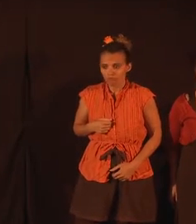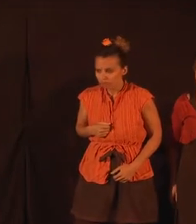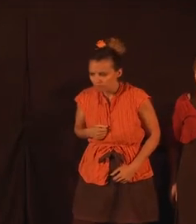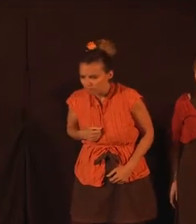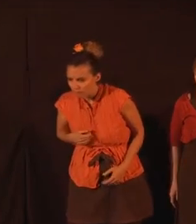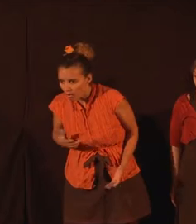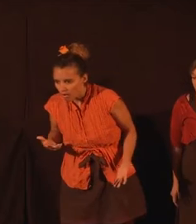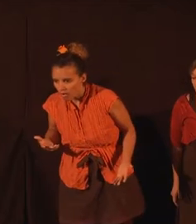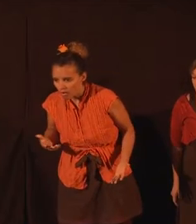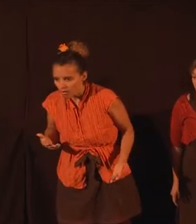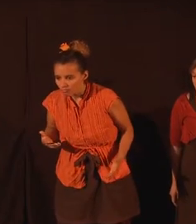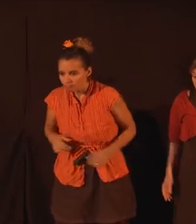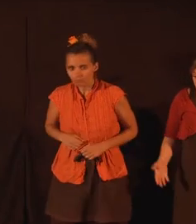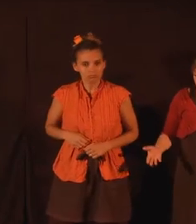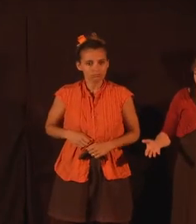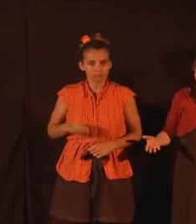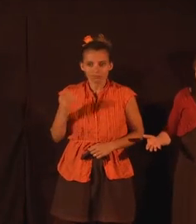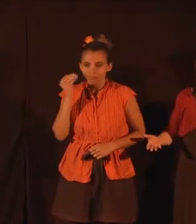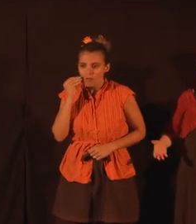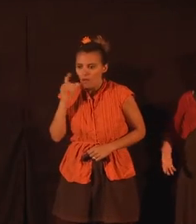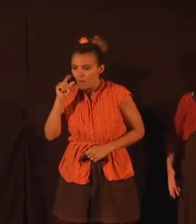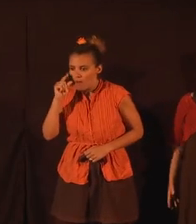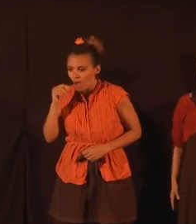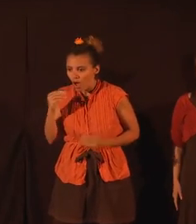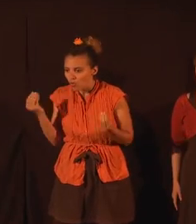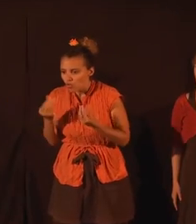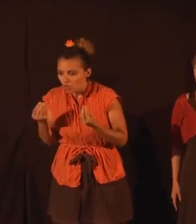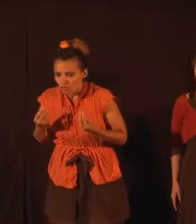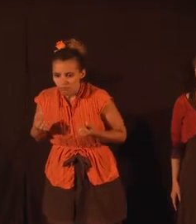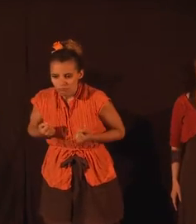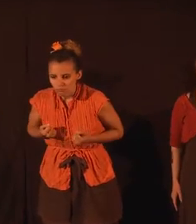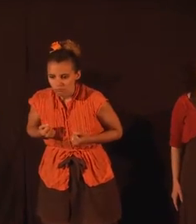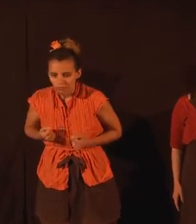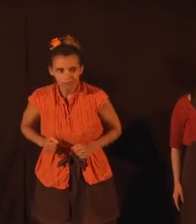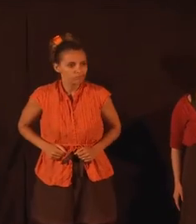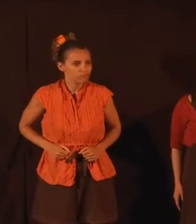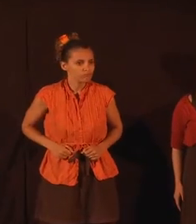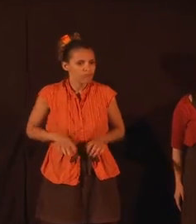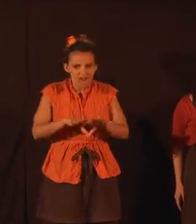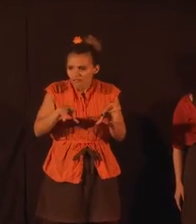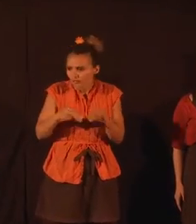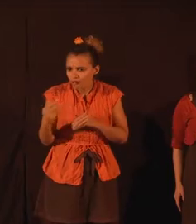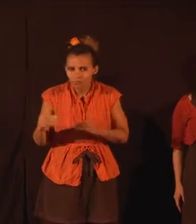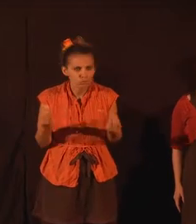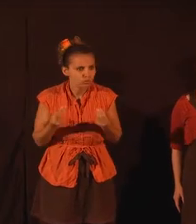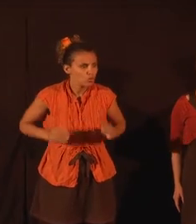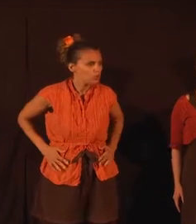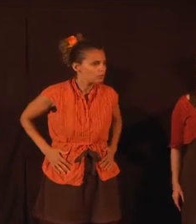complètement perdu. Oh, mais où sont passés ses parents et son troupeau?